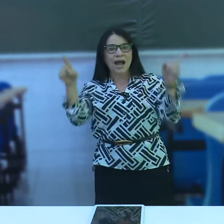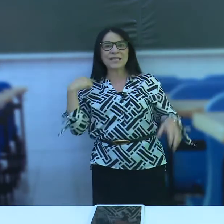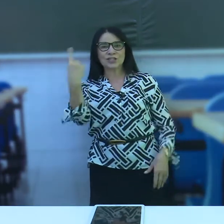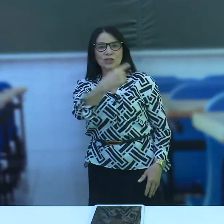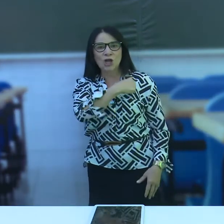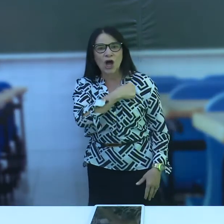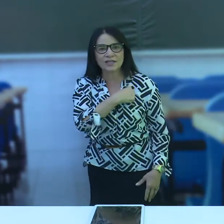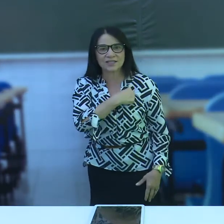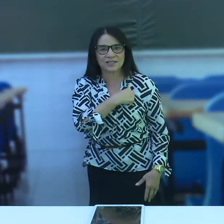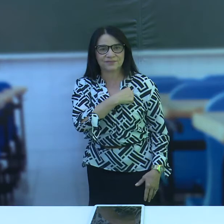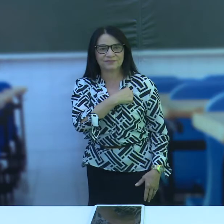mas nós